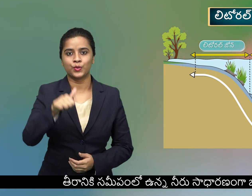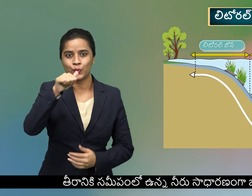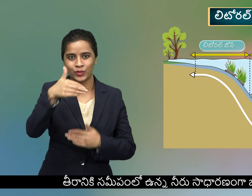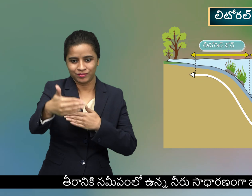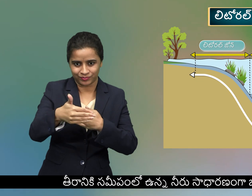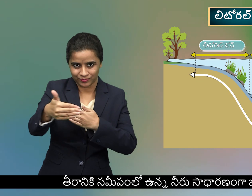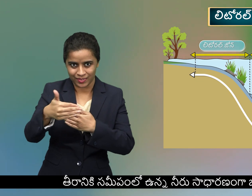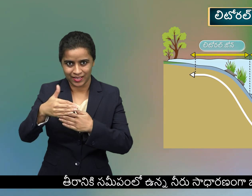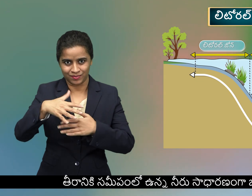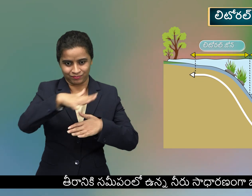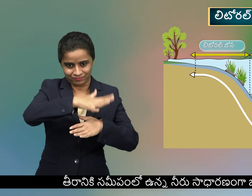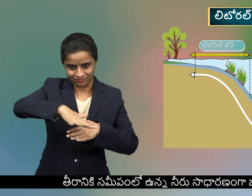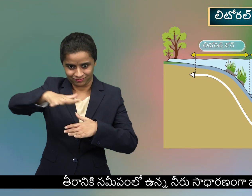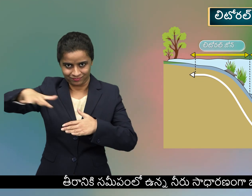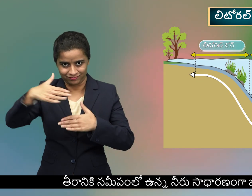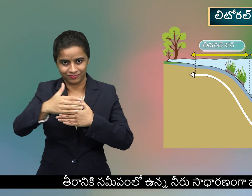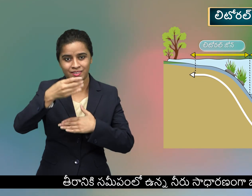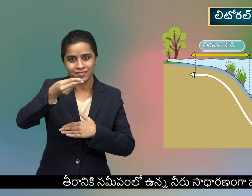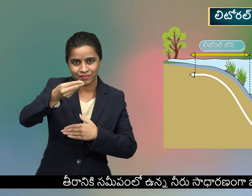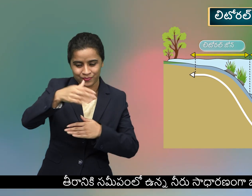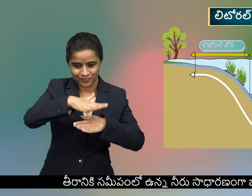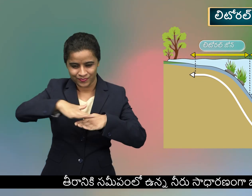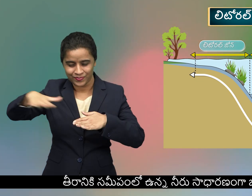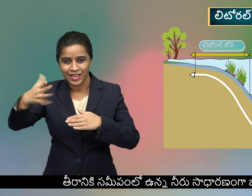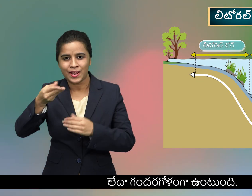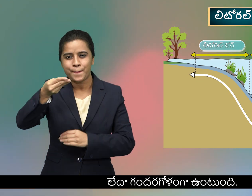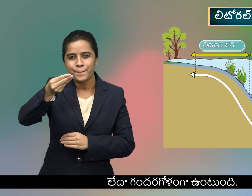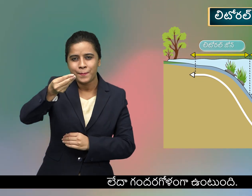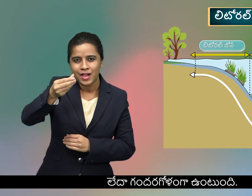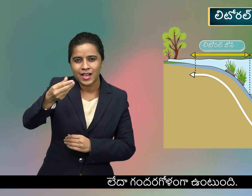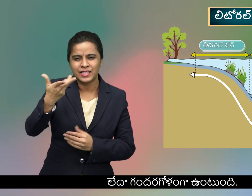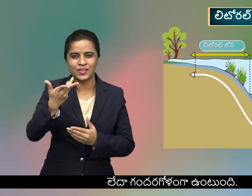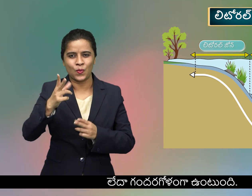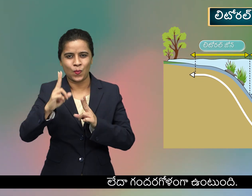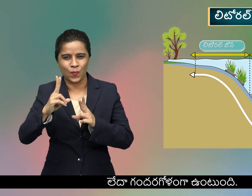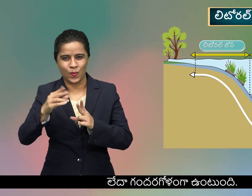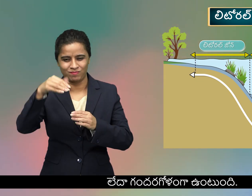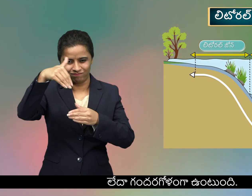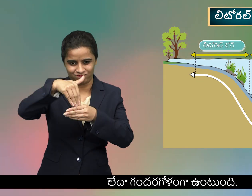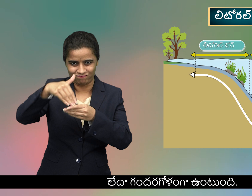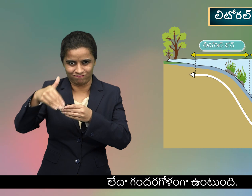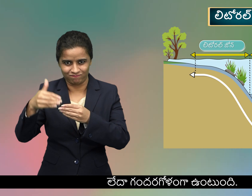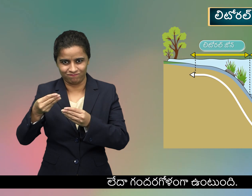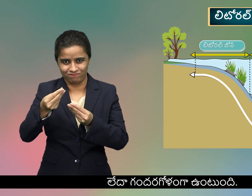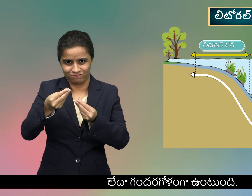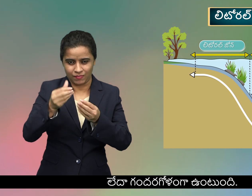తీరానికి సమీపంలో ఉన్న నీరు సాధారణంగా బురదగా లేదా గందరగోళంగా ఉంటుంది.